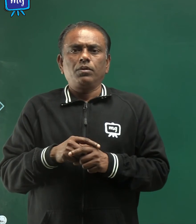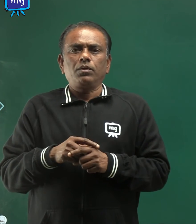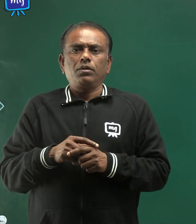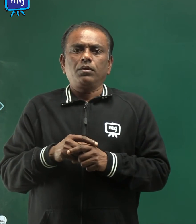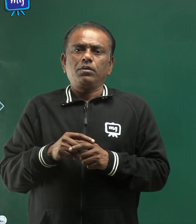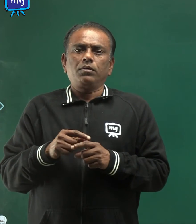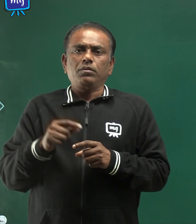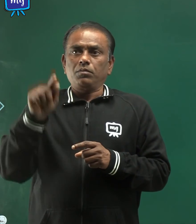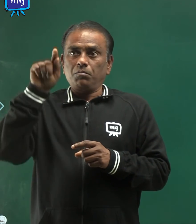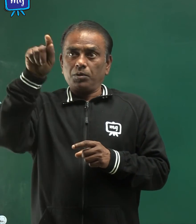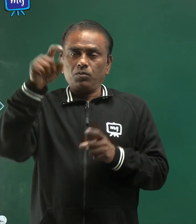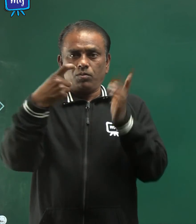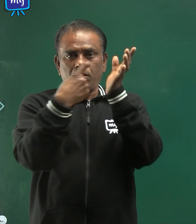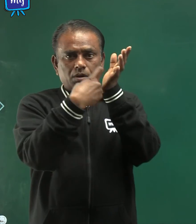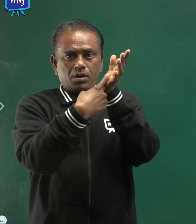बिंदु R से